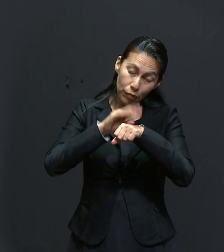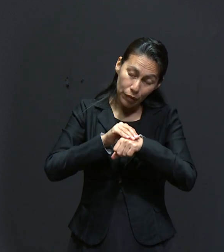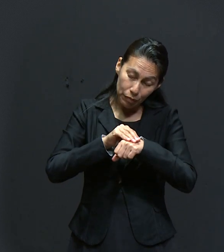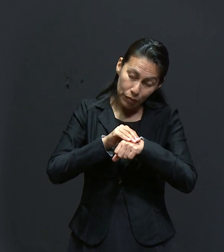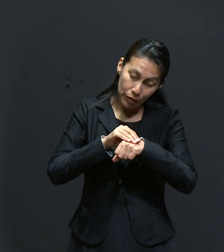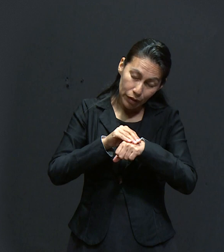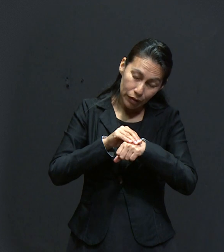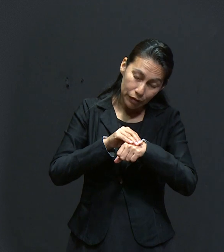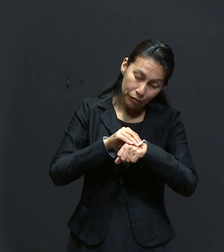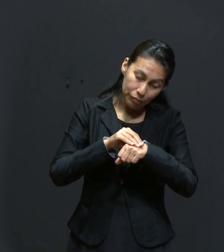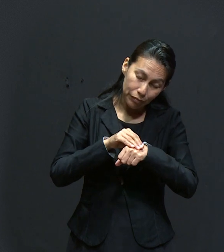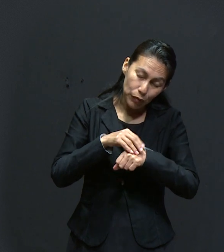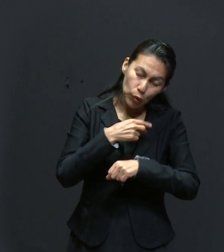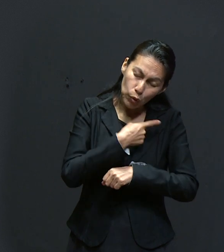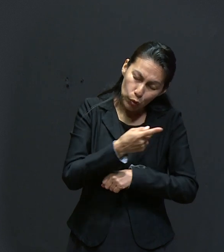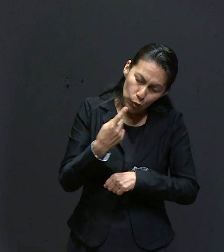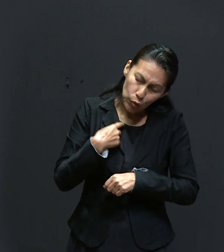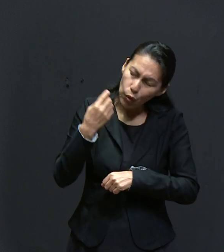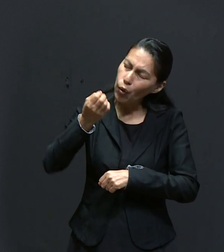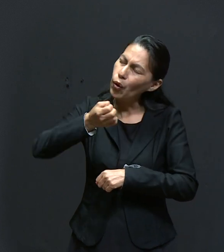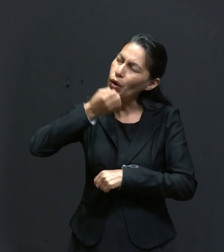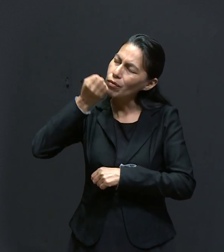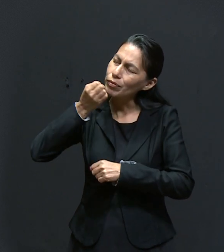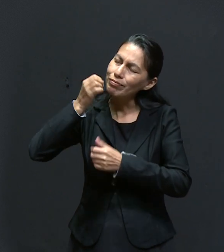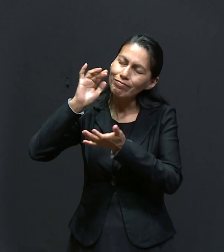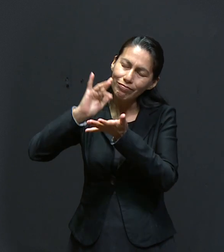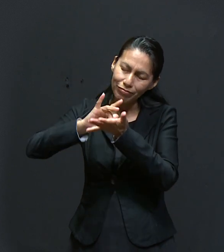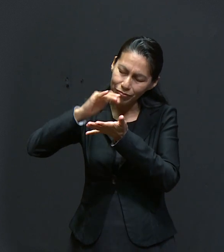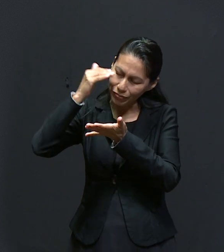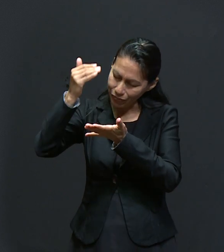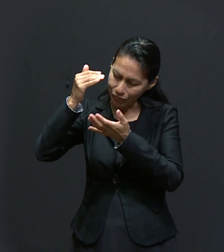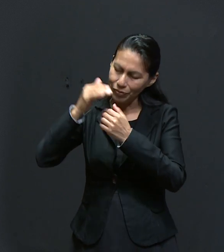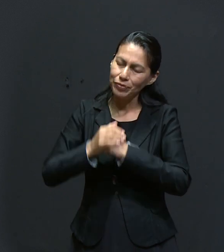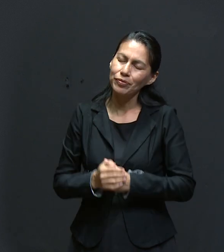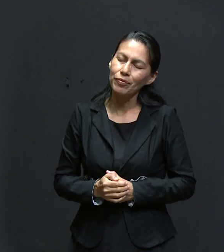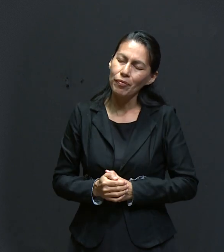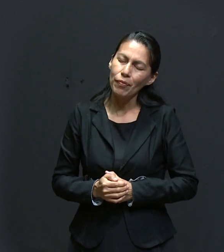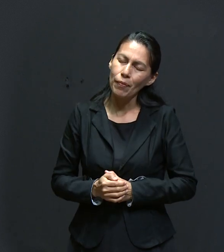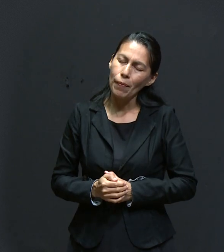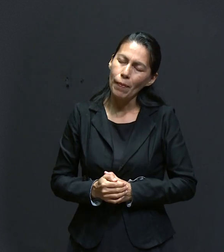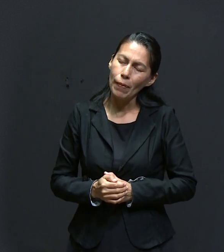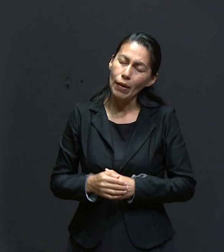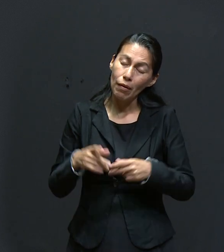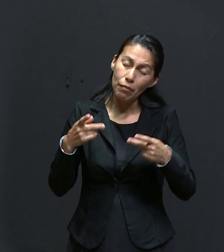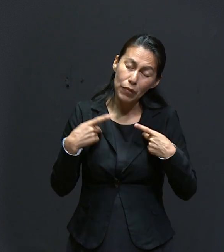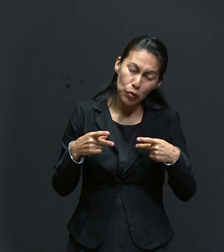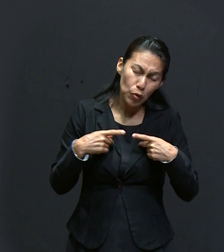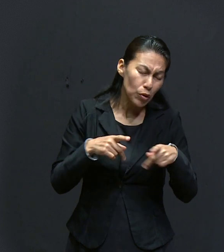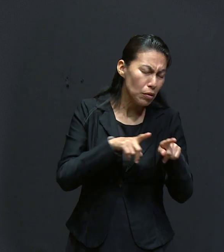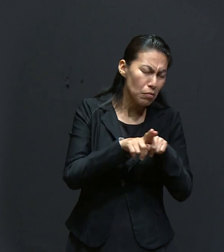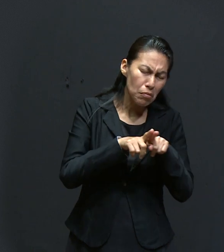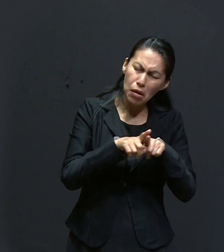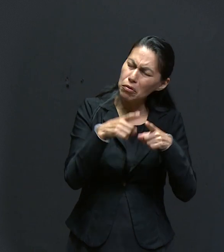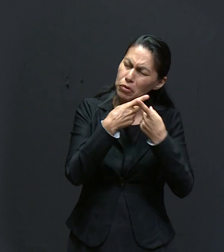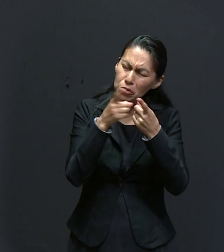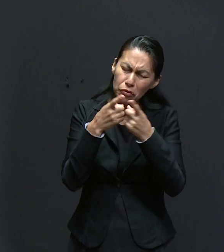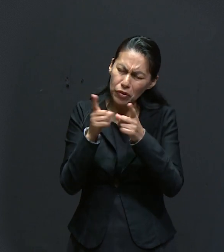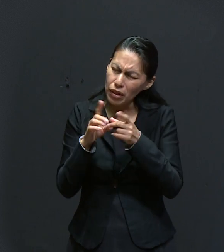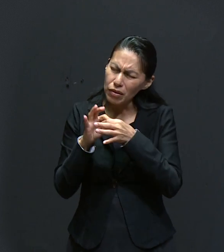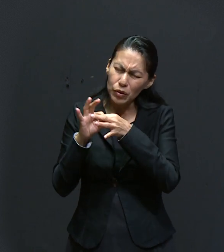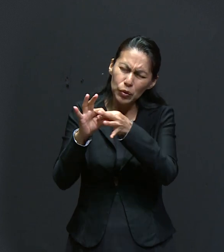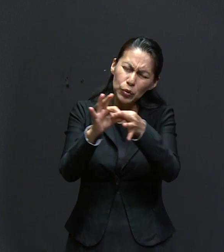y estar en este momento en oración y unirse con tantos hermanos